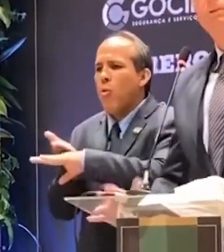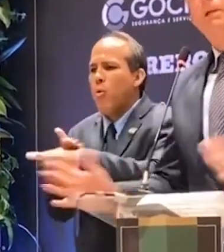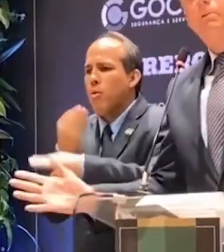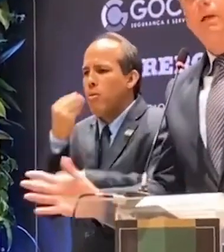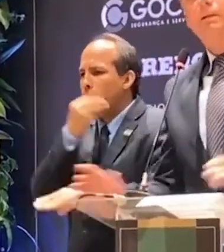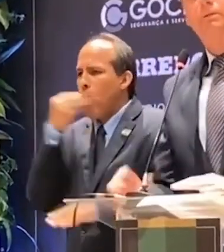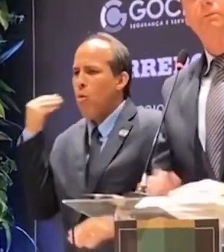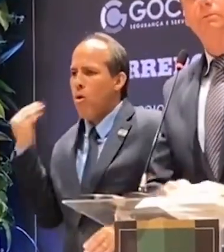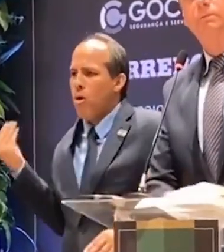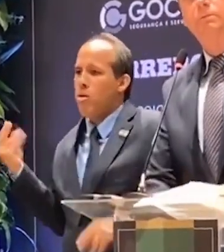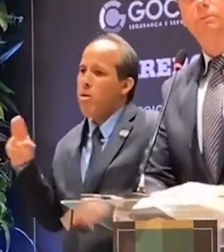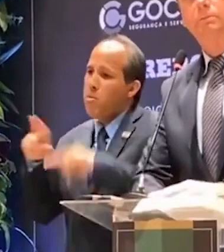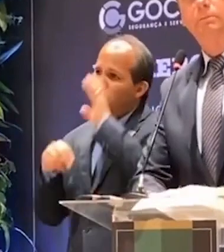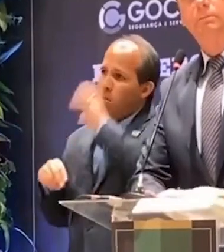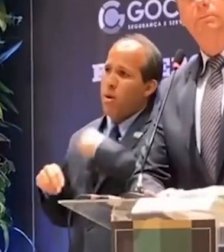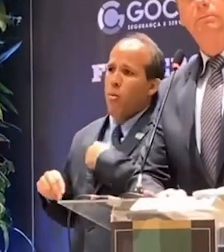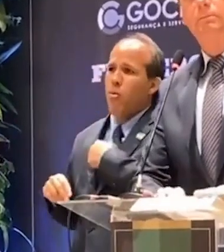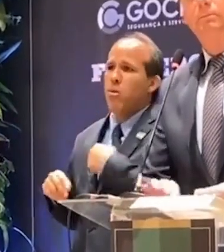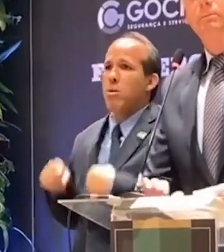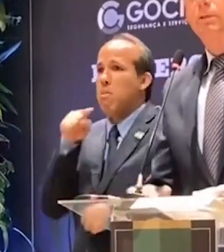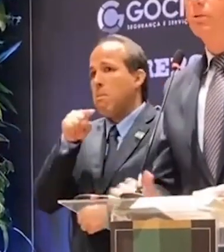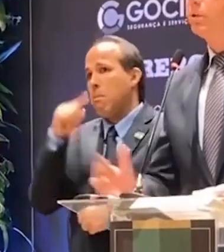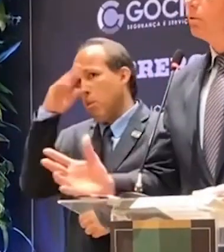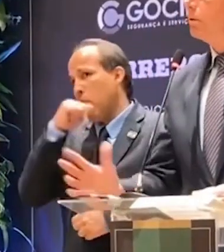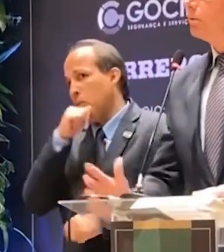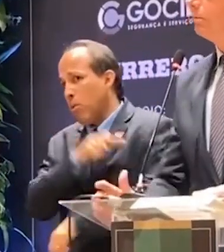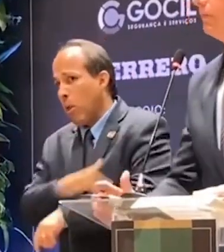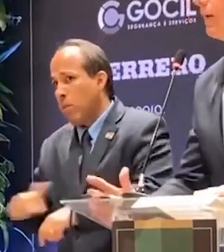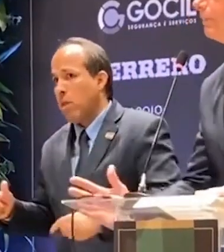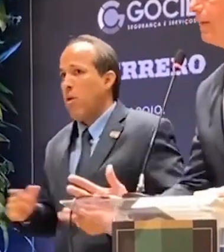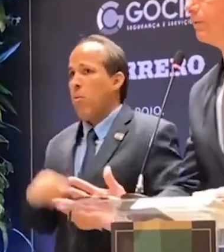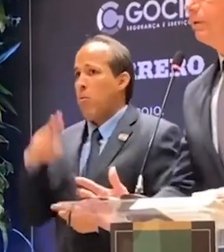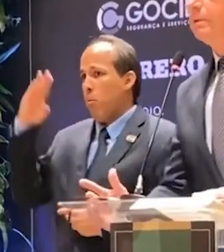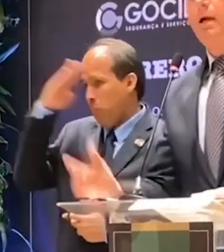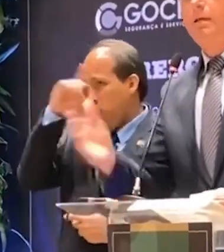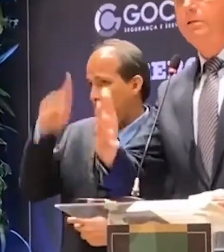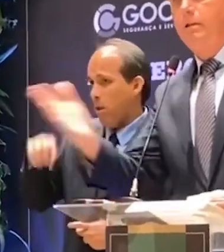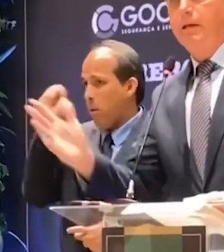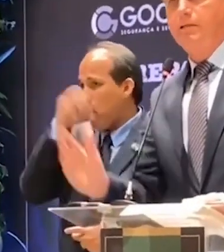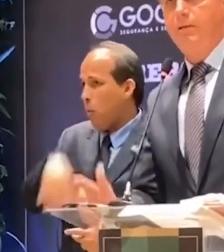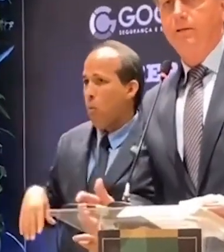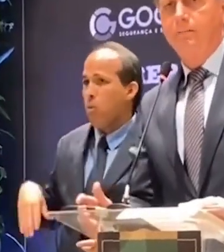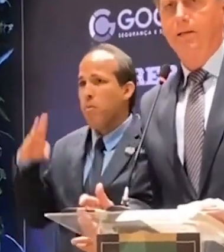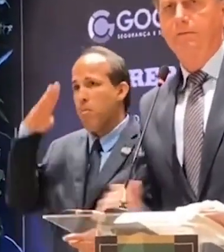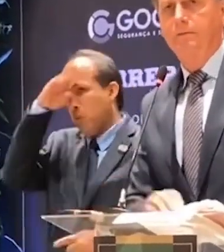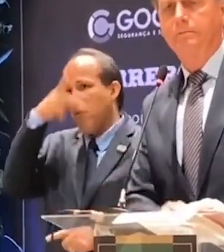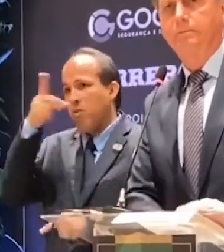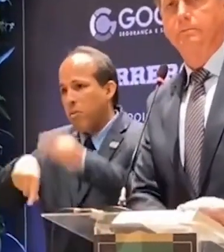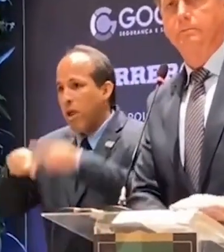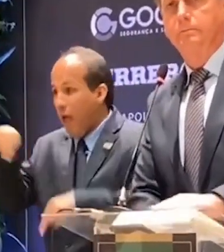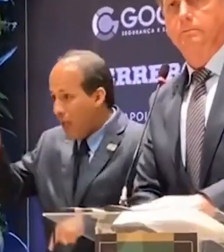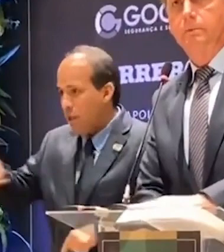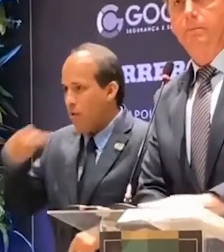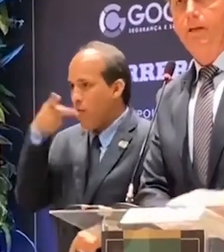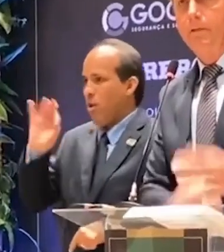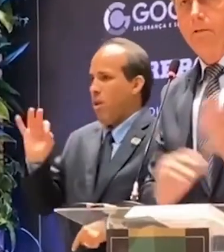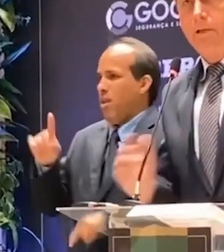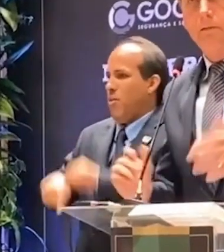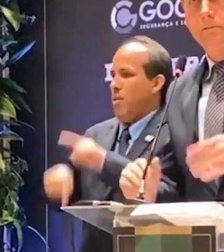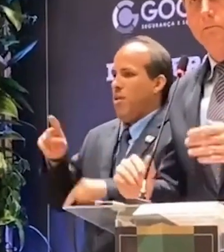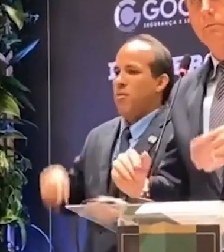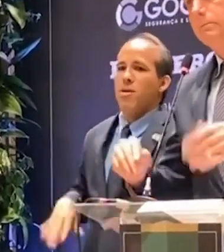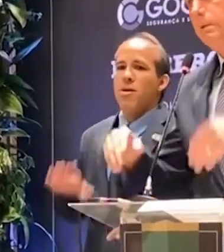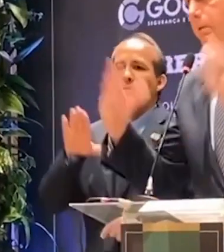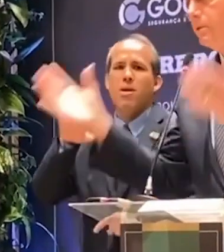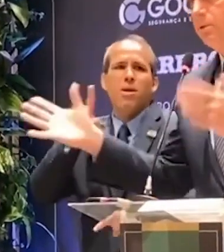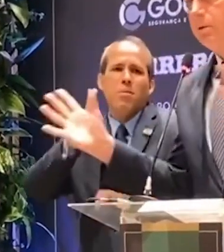acusam de não ter educação. Eu ser grosso, falar palavrões. Aqui jamais eu falaria palavrão. Palavrão não